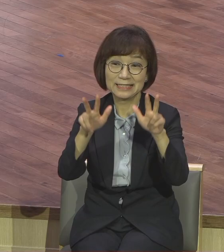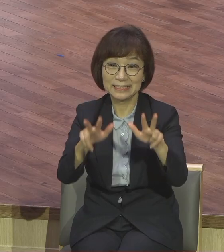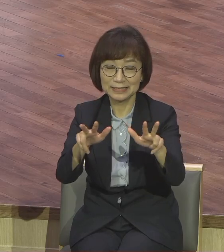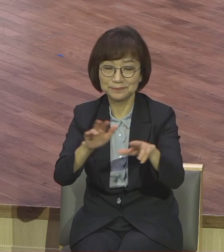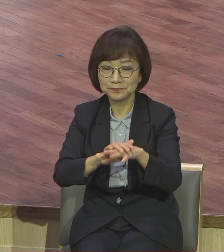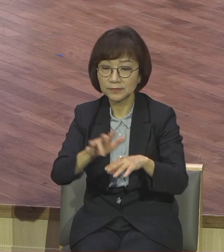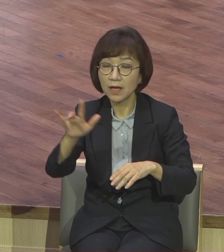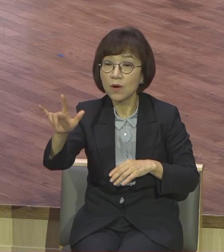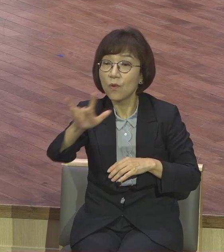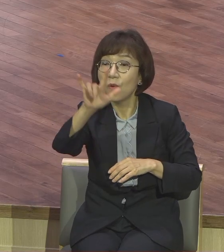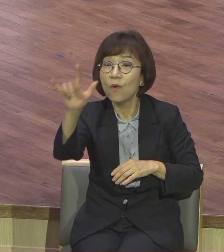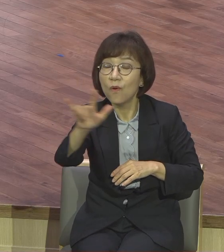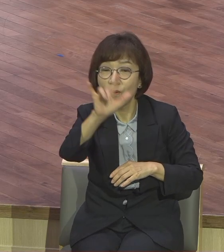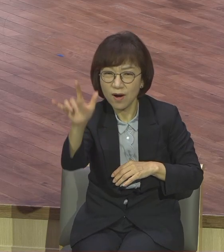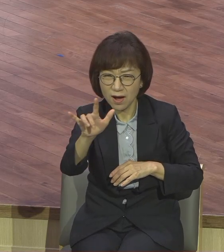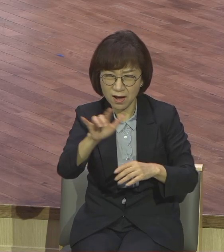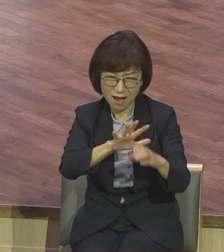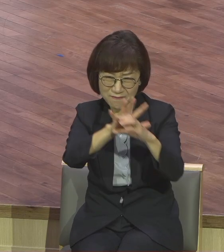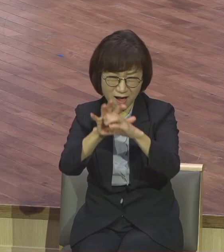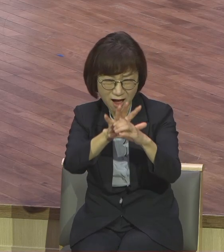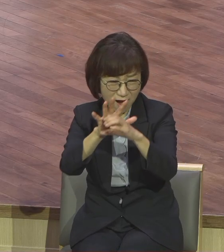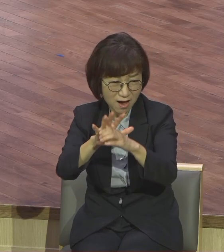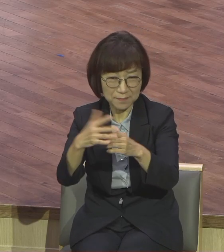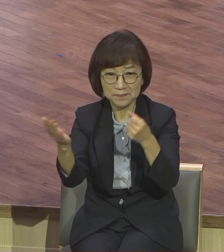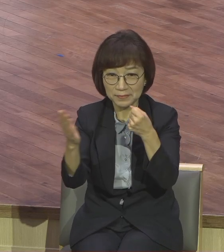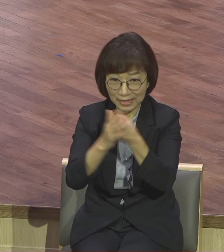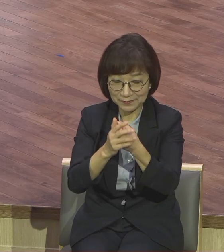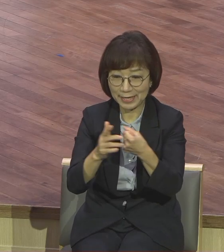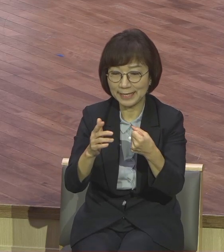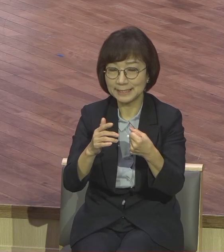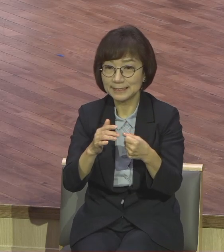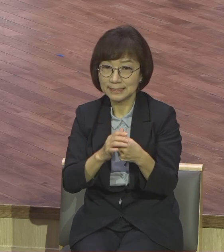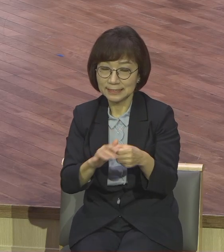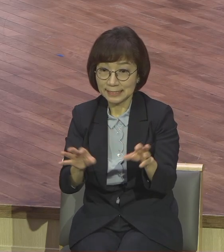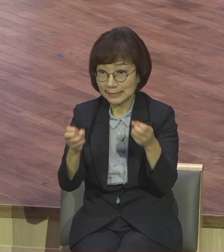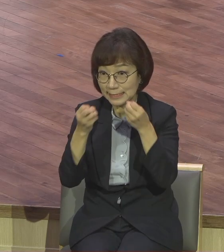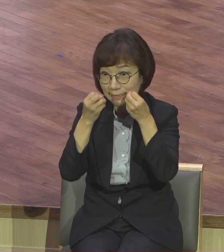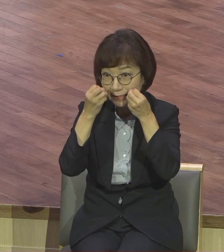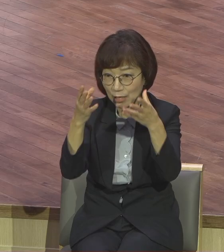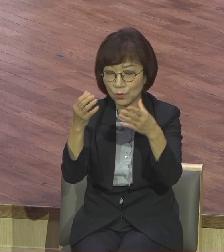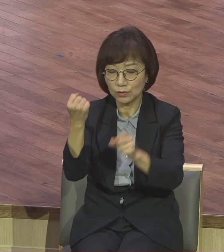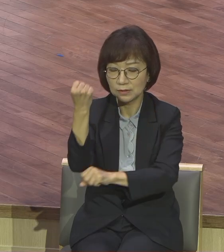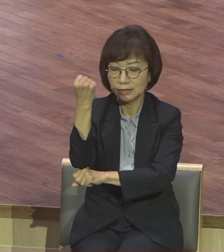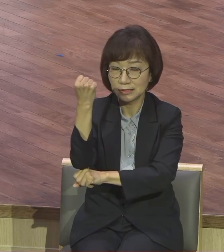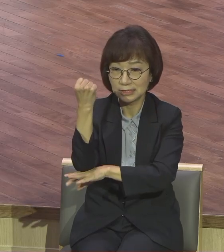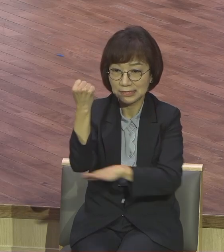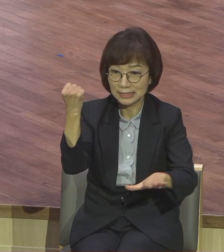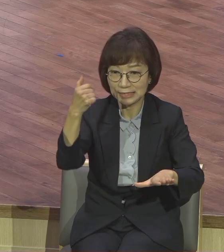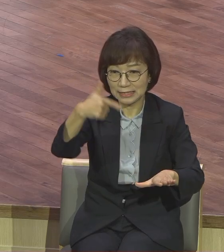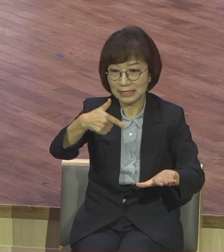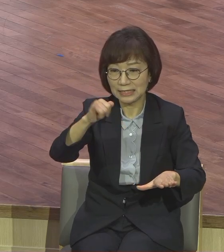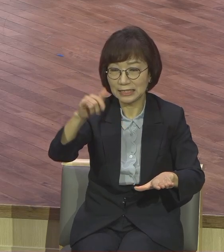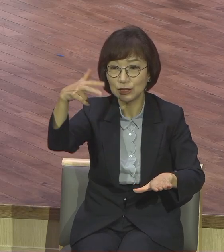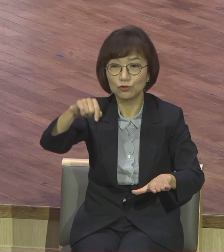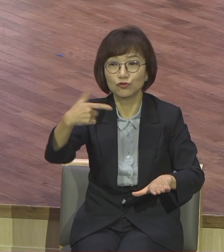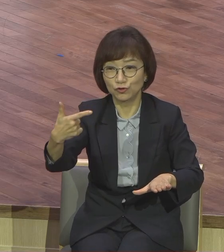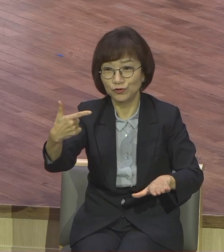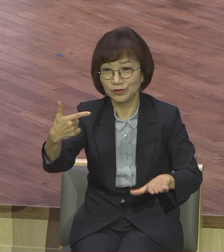코로나19로 인해 가지고 더더욱 뉴노멀, 새로운 기준이 나와요. 새로운 기준, 새로운